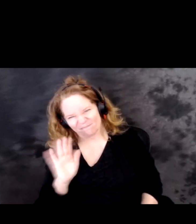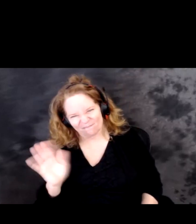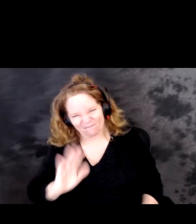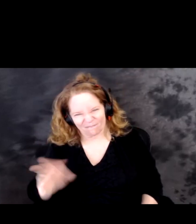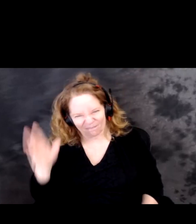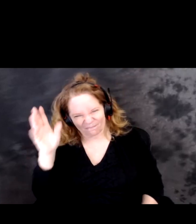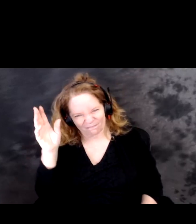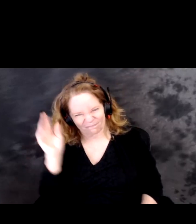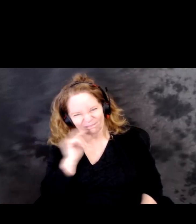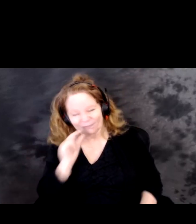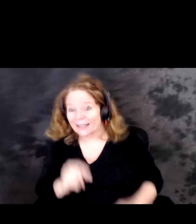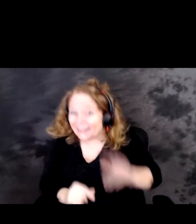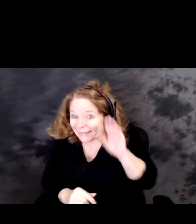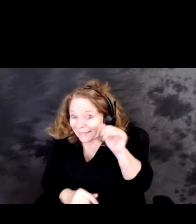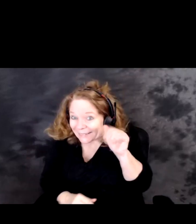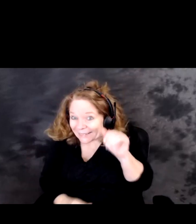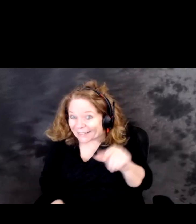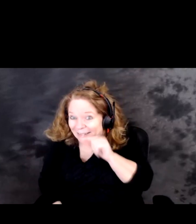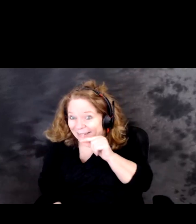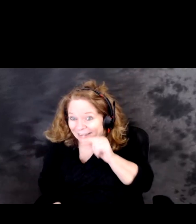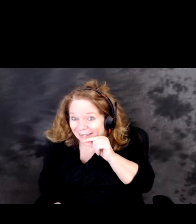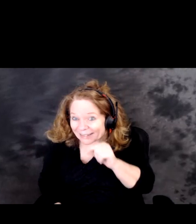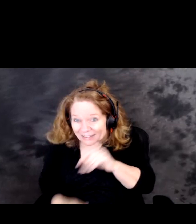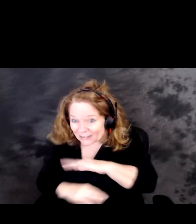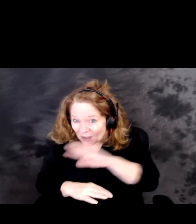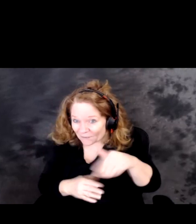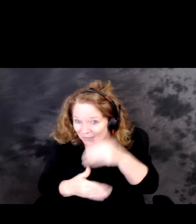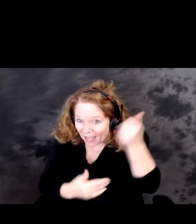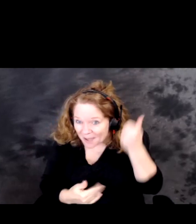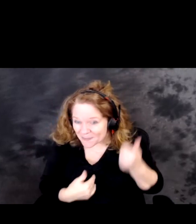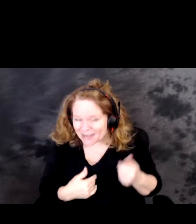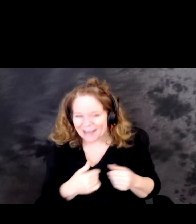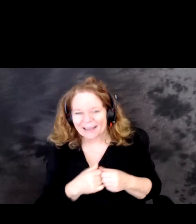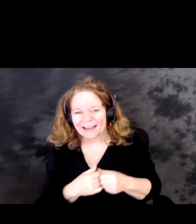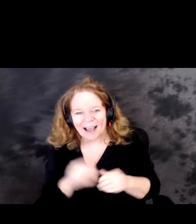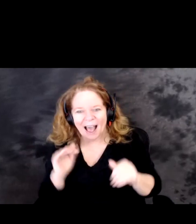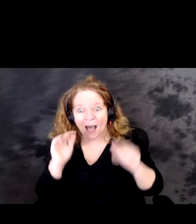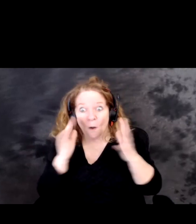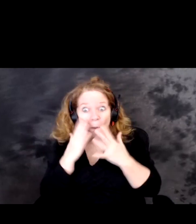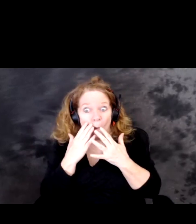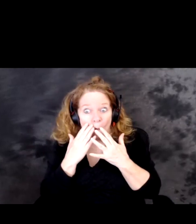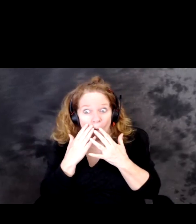Hola, Gwen, Gwen, Gwen. Gwen, Gwen,